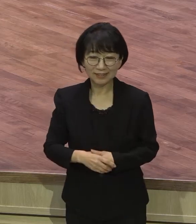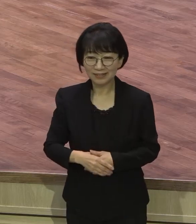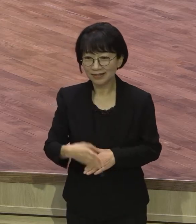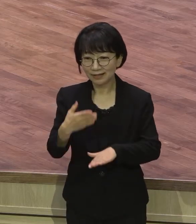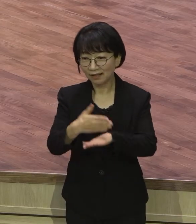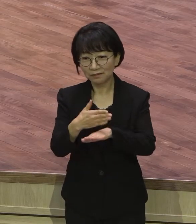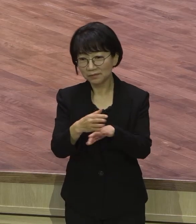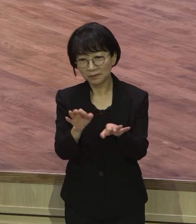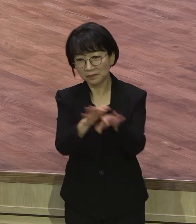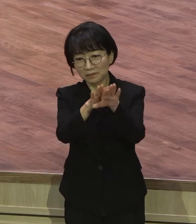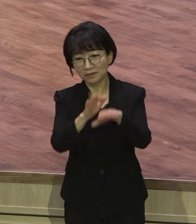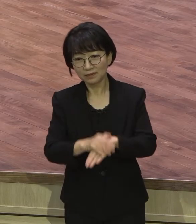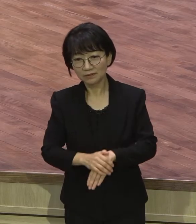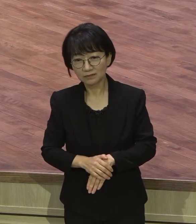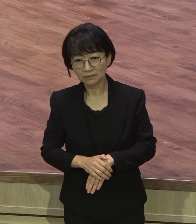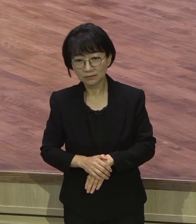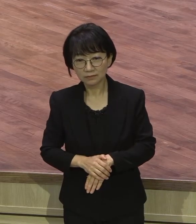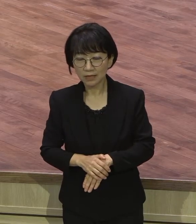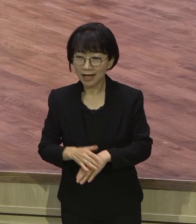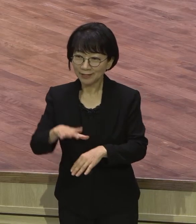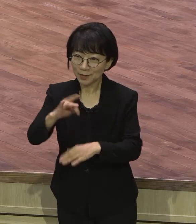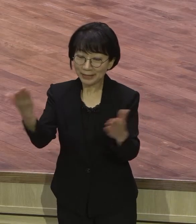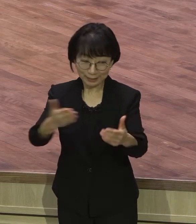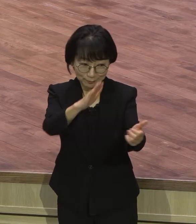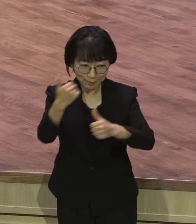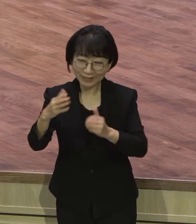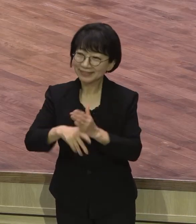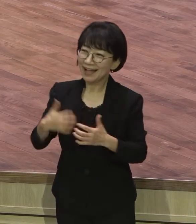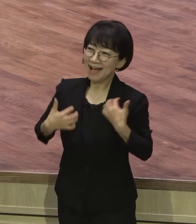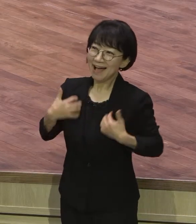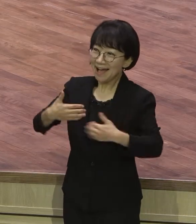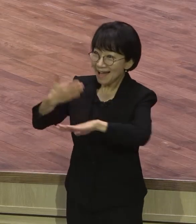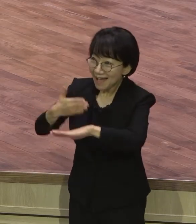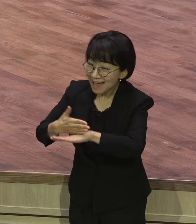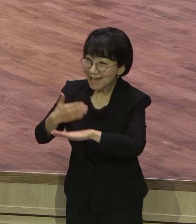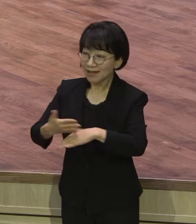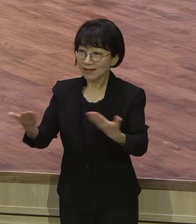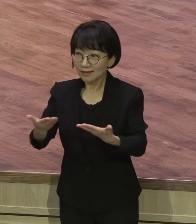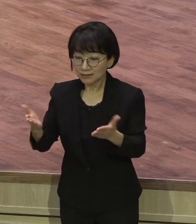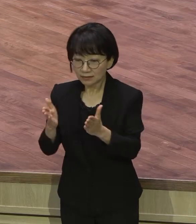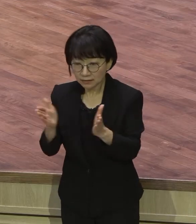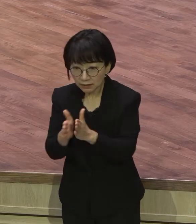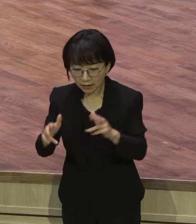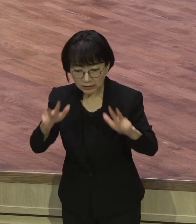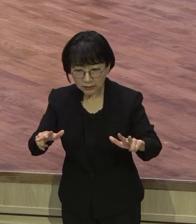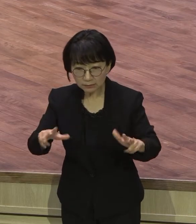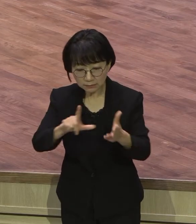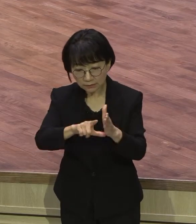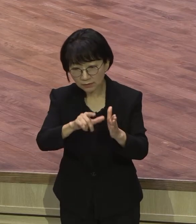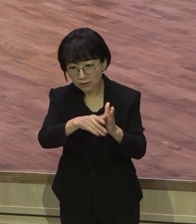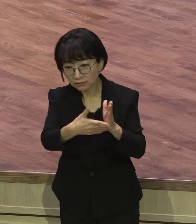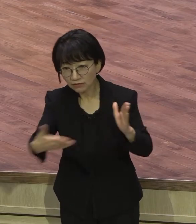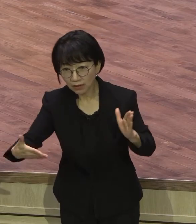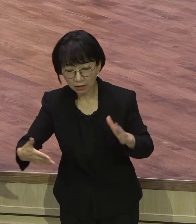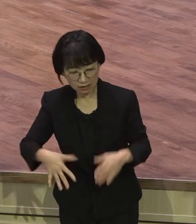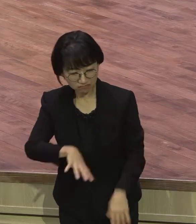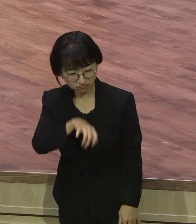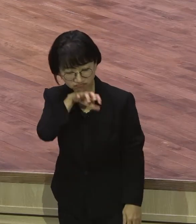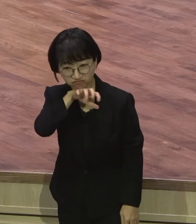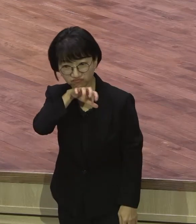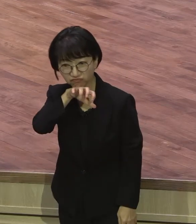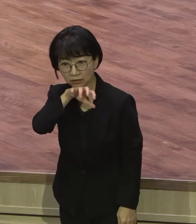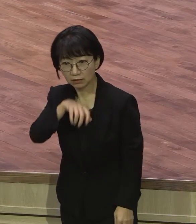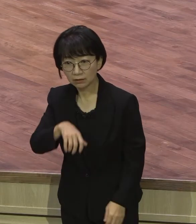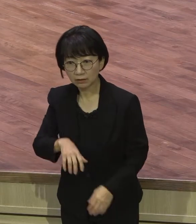감사 없습니다. 일 시켜줄 때는 감사했는데 자 오늘 본문에 가장 먼저